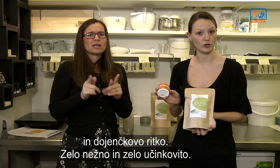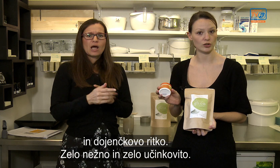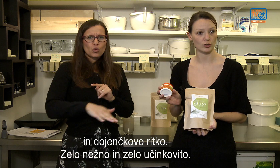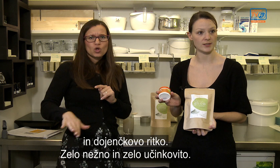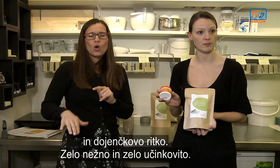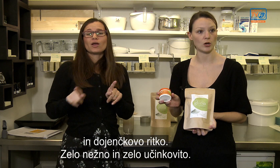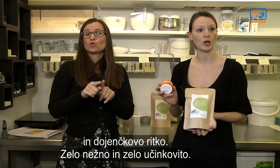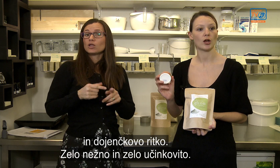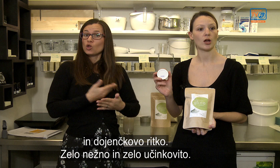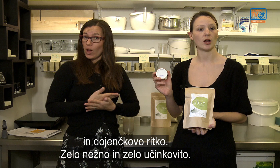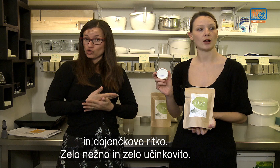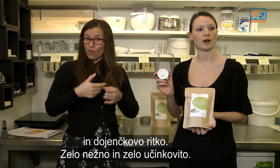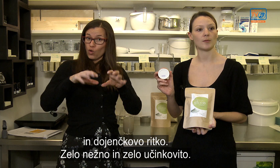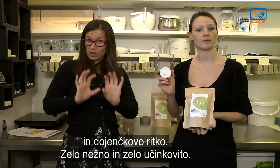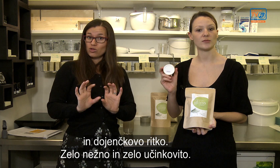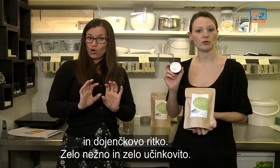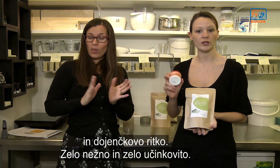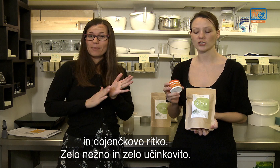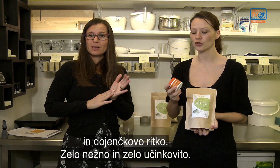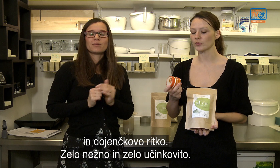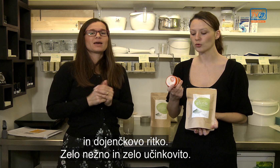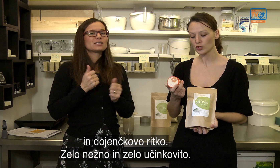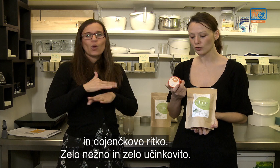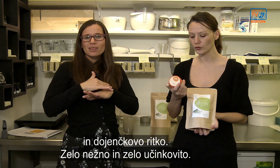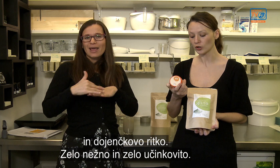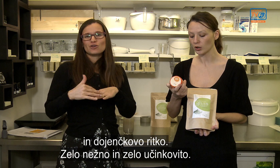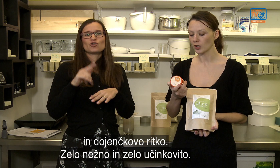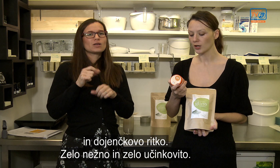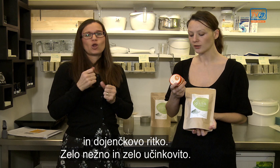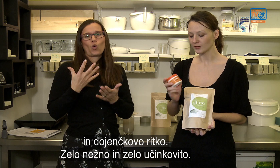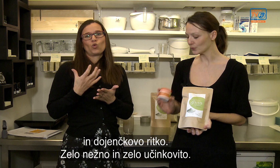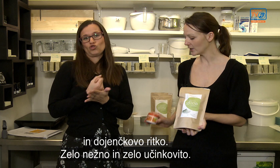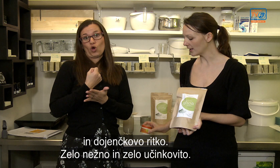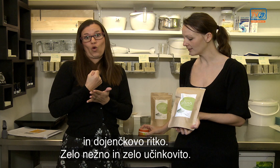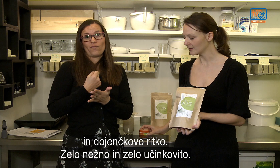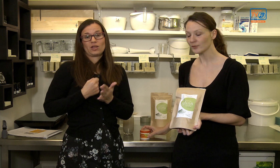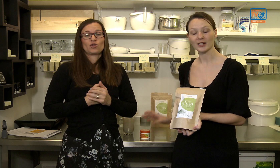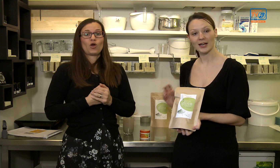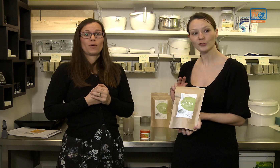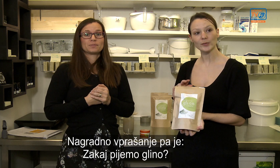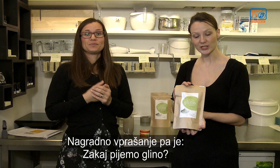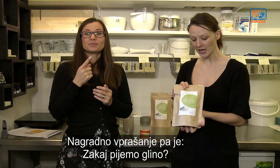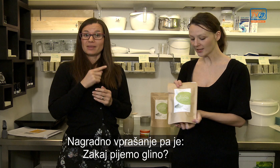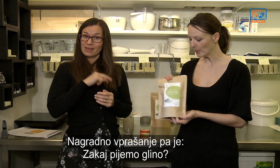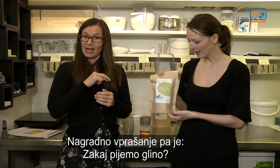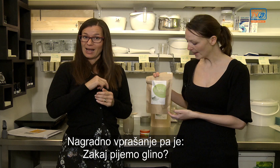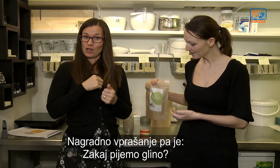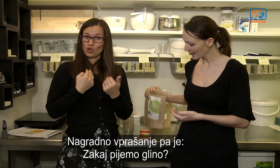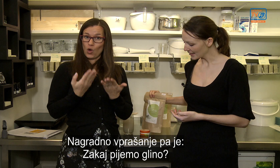ritko recimo. Zelo nežno, pa zelo učinkovito. Tako da nagradno vprašanje pa je,